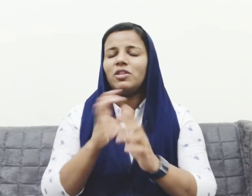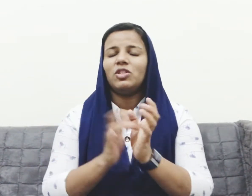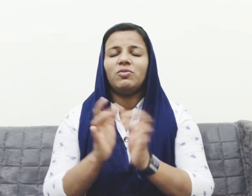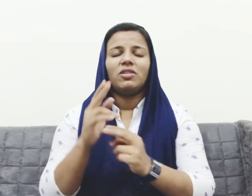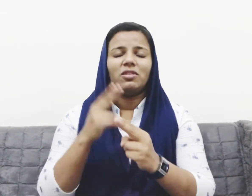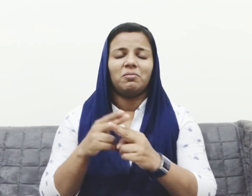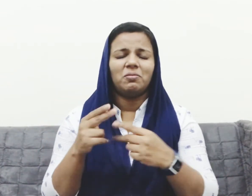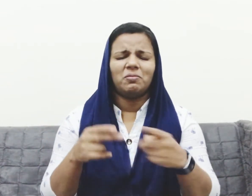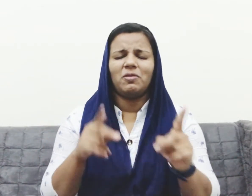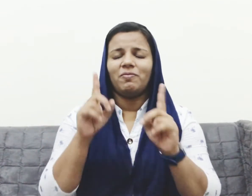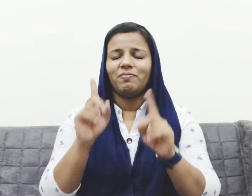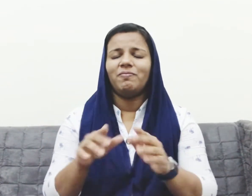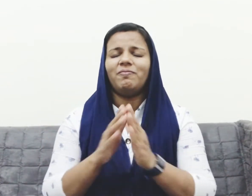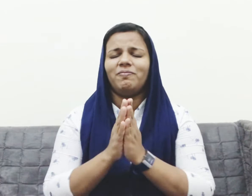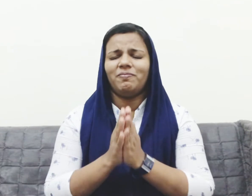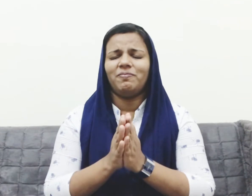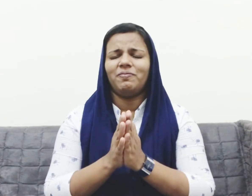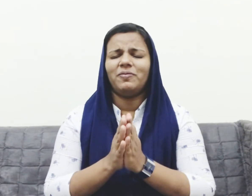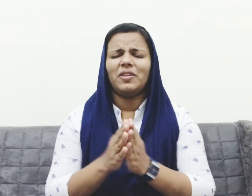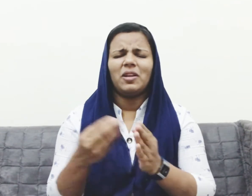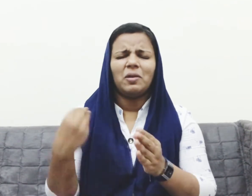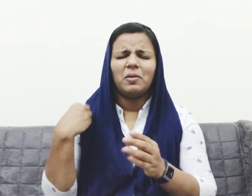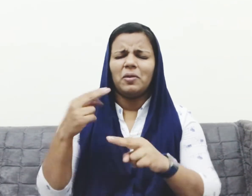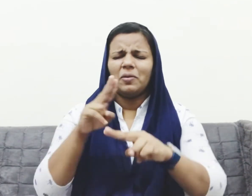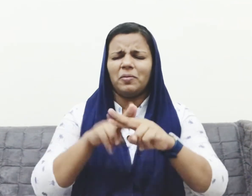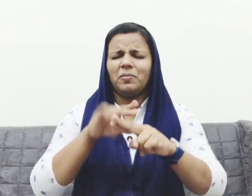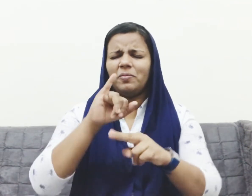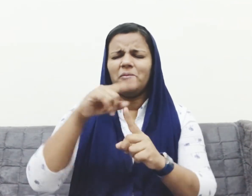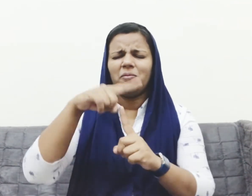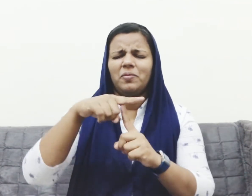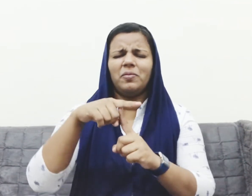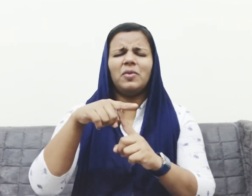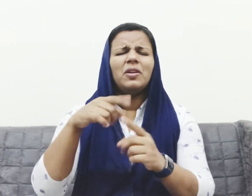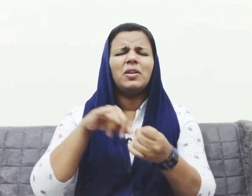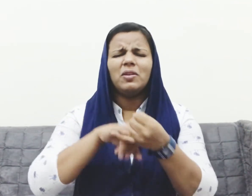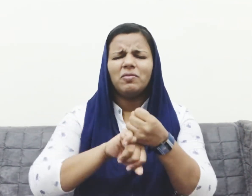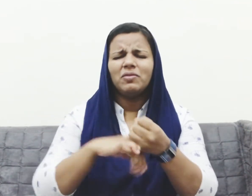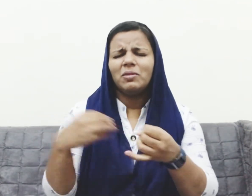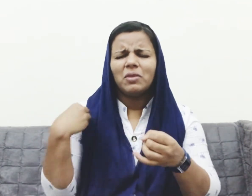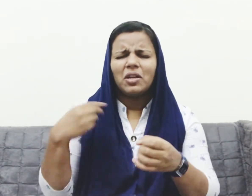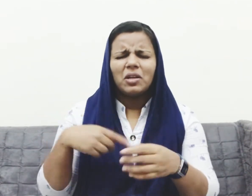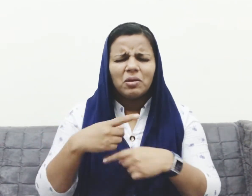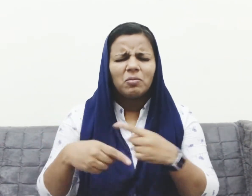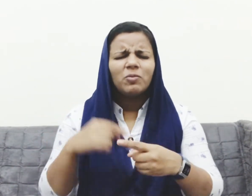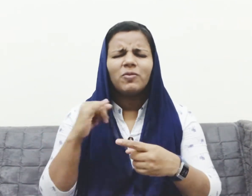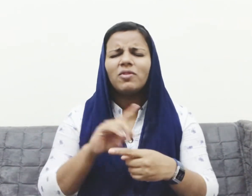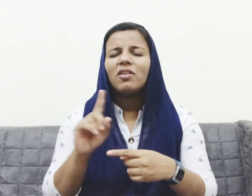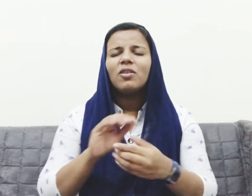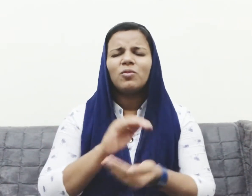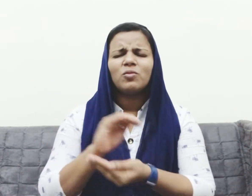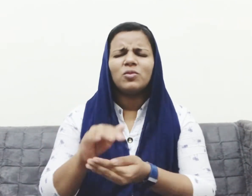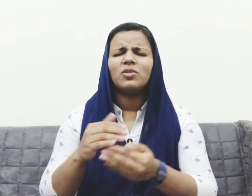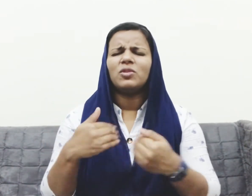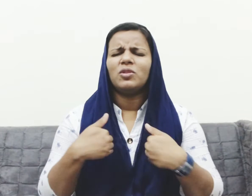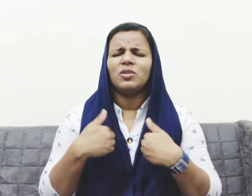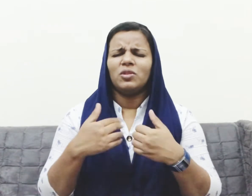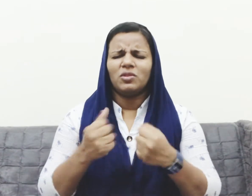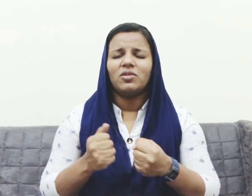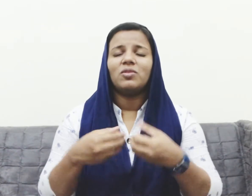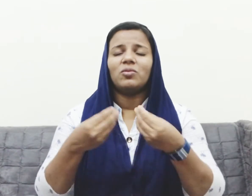യേശുവിൻ്റെ നാമത്തിൽ സൗഖ്യമാകട്ടെ. ഹല്ലേലൂയ. അടിക്കടി ഫിറ്റ്സ് ഉണ്ടാകുന്ന കുഞ്ഞുങ്ങൾ ഇപ്പോൾ യേശുവിൻ്റെ നാമത്തിൽ സൗഖ്യമാകട്ടെ. ആമേൻ. ഇടയ്ക്കിടയ്ക്ക് ഫിറ്റ്സ്